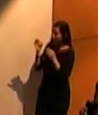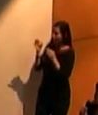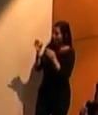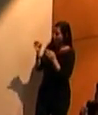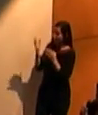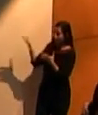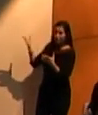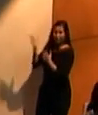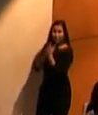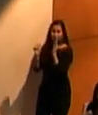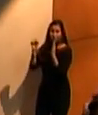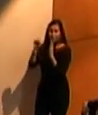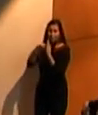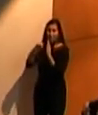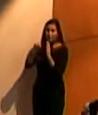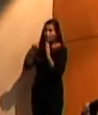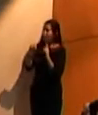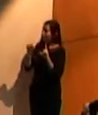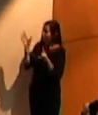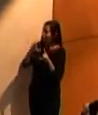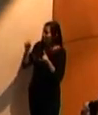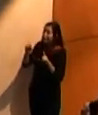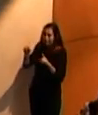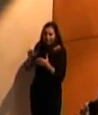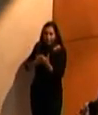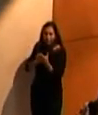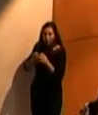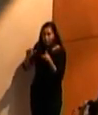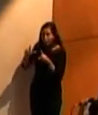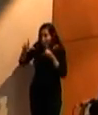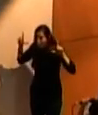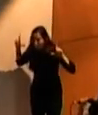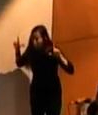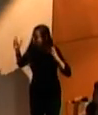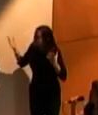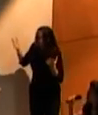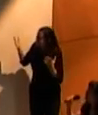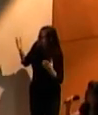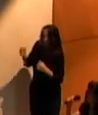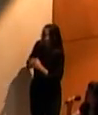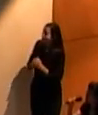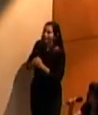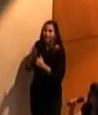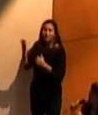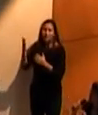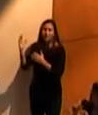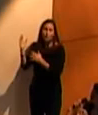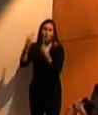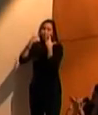Finalement, ça reste le schéma de l'inclusion. Ah oui, bon, quand il n'est pas flou, qui explicite le mieux la